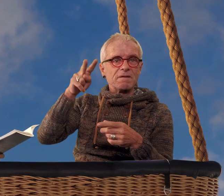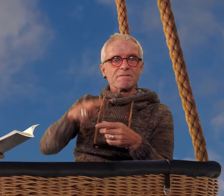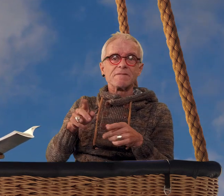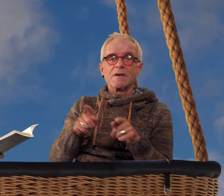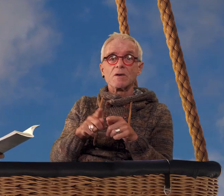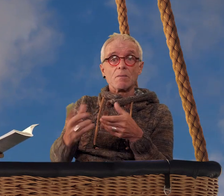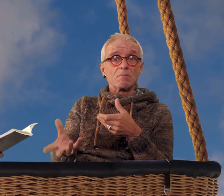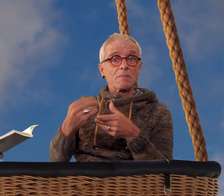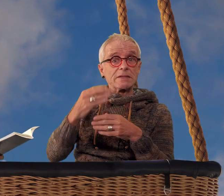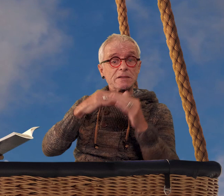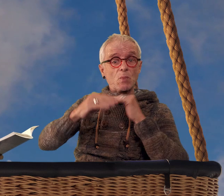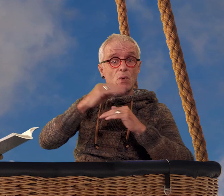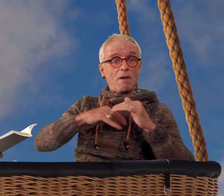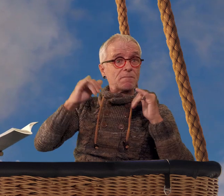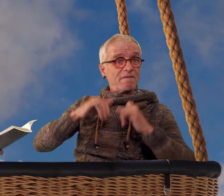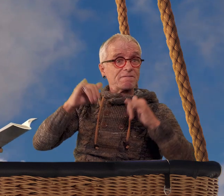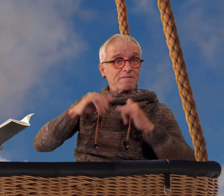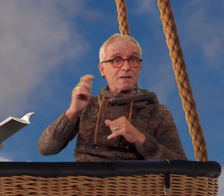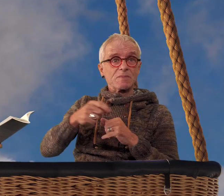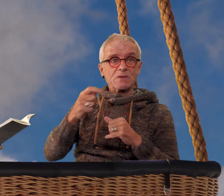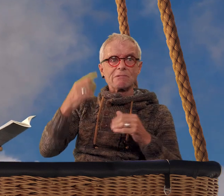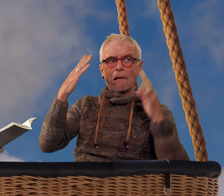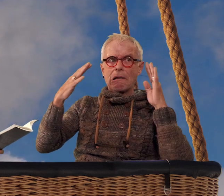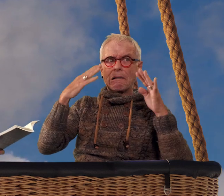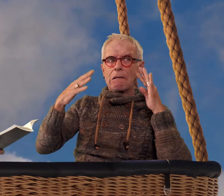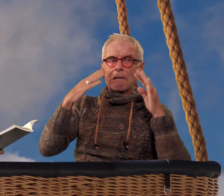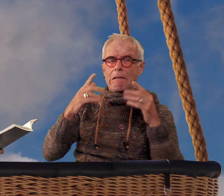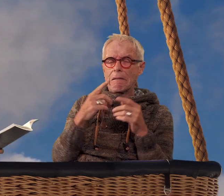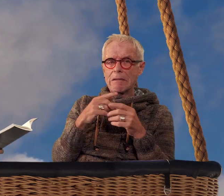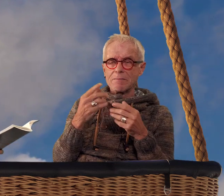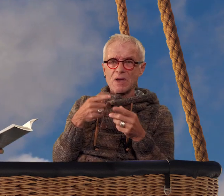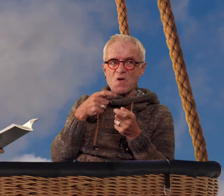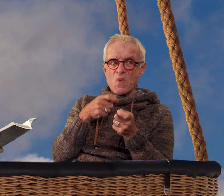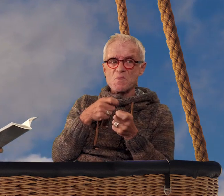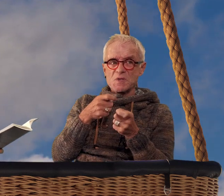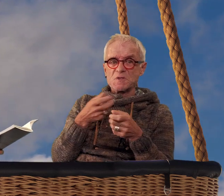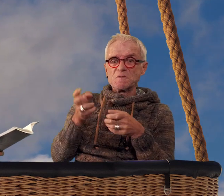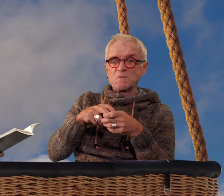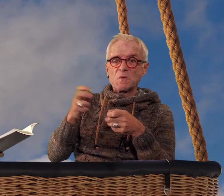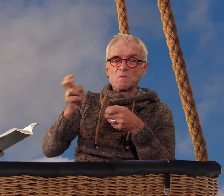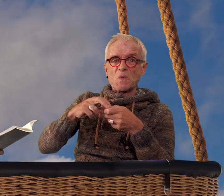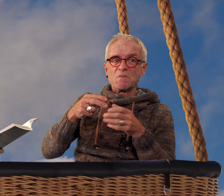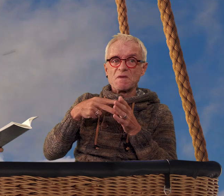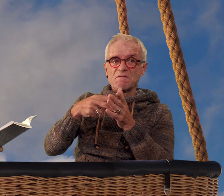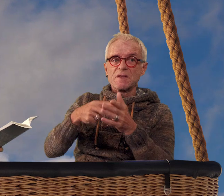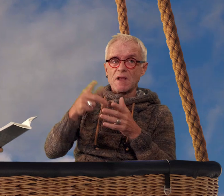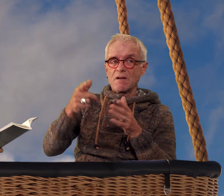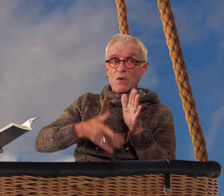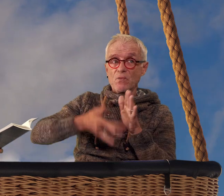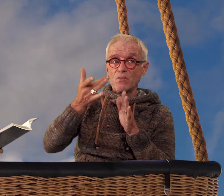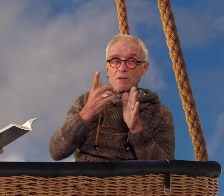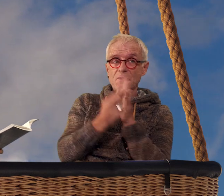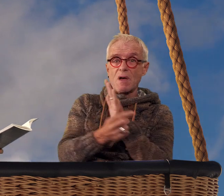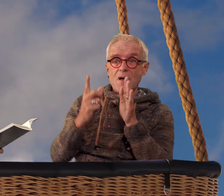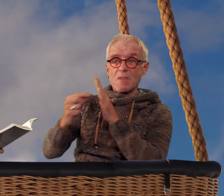sorte partie du programme de la fête, la crainte les avait pris qu'on ne les obligeât à l'exécuter fidèlement et ils avaient fui